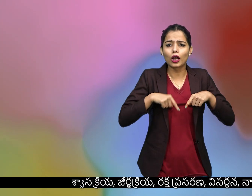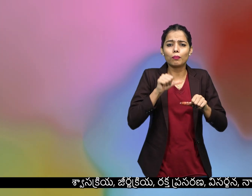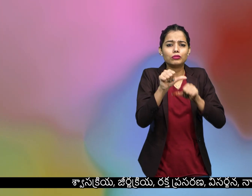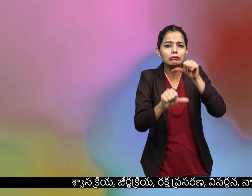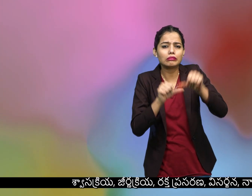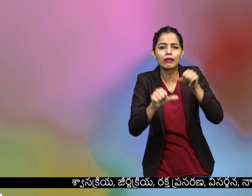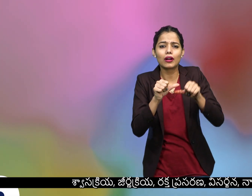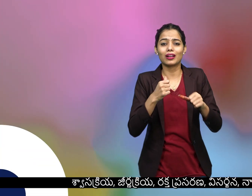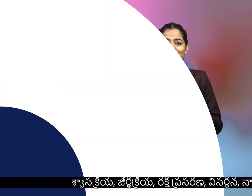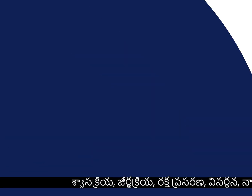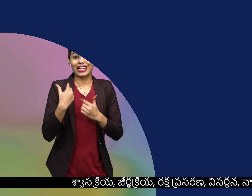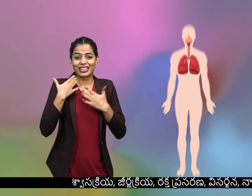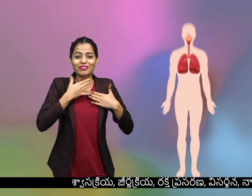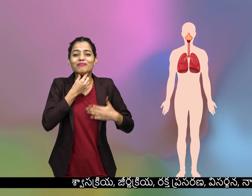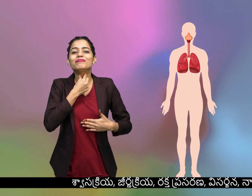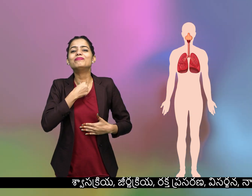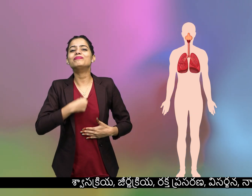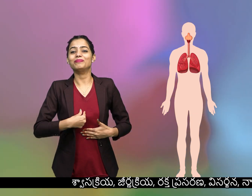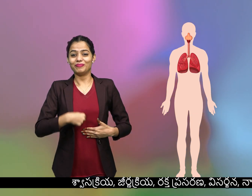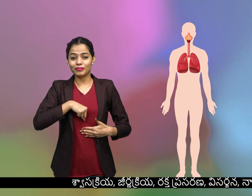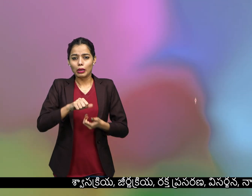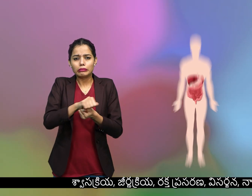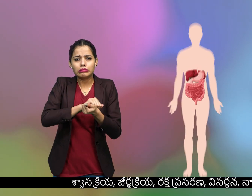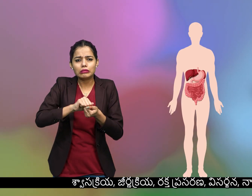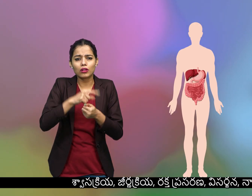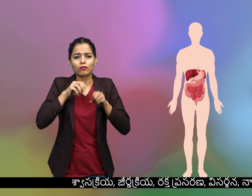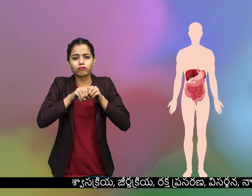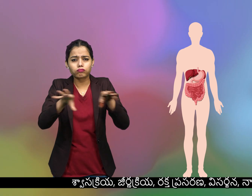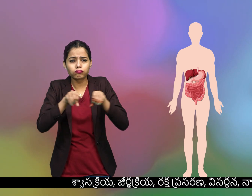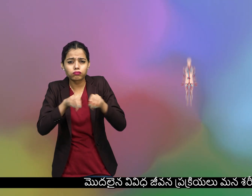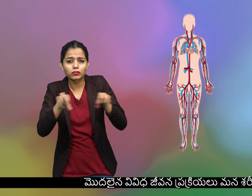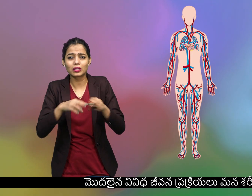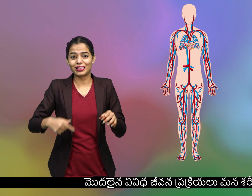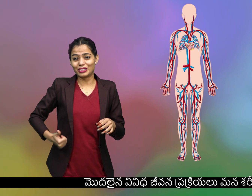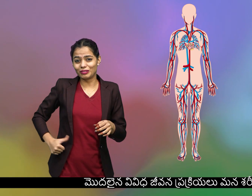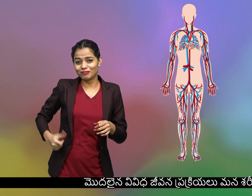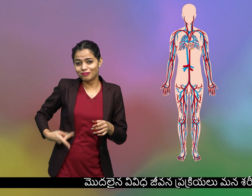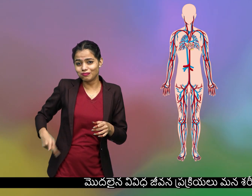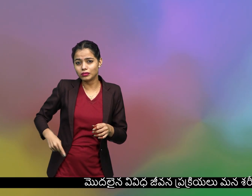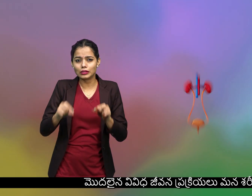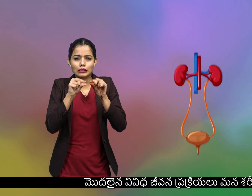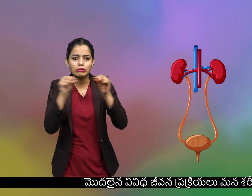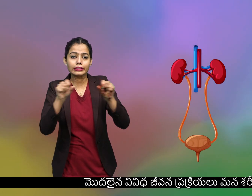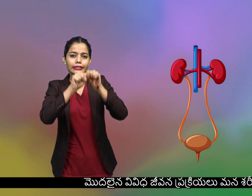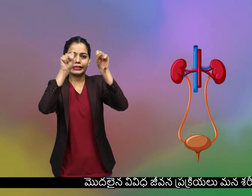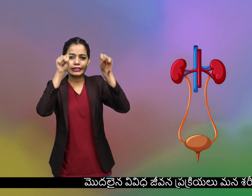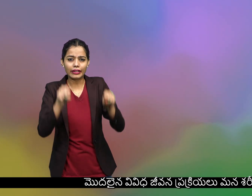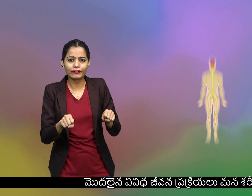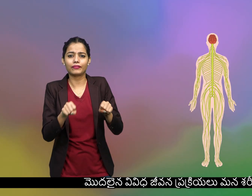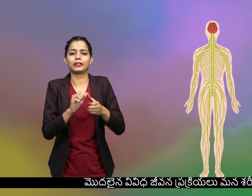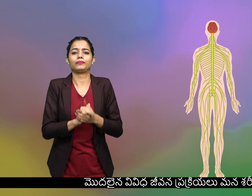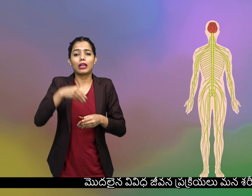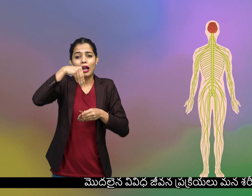శ్వాసక్రియ, జీర్ణక్రియ, రక్త ప్రసరణ, విసర్జన, నాడీ వ్యవస్థ మొదలైన వివిధ జీవన ప్రక్రియలు